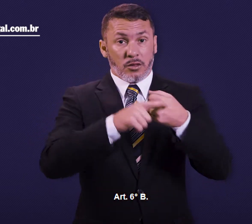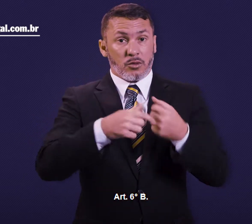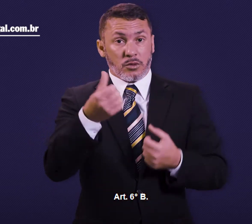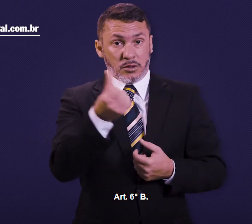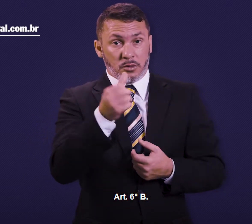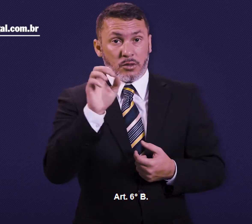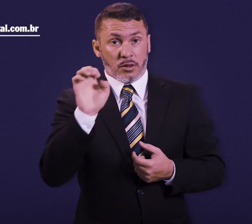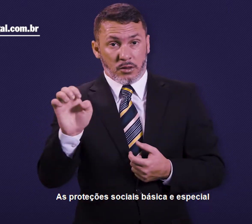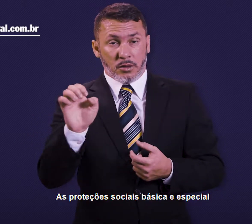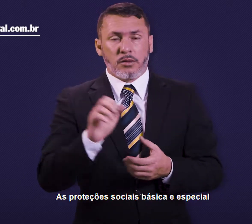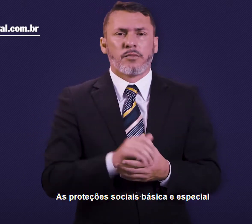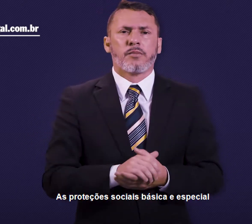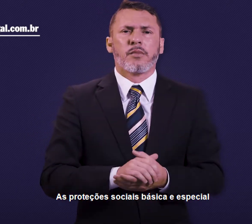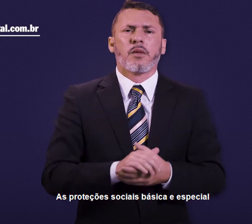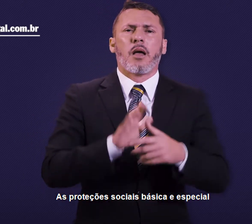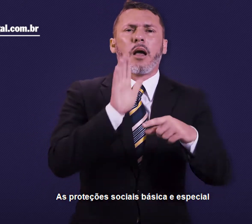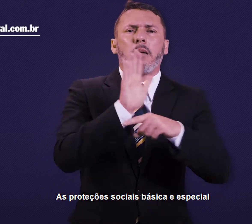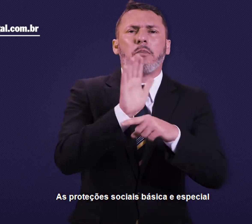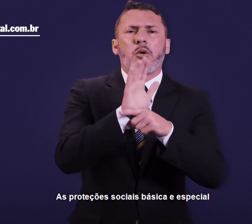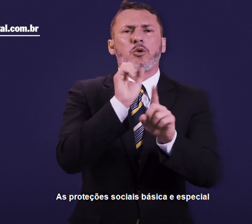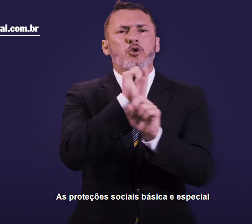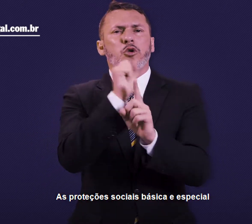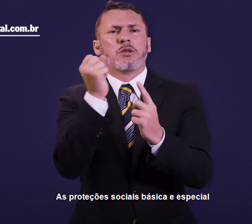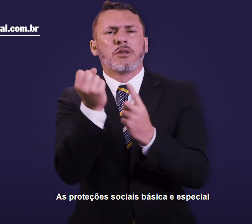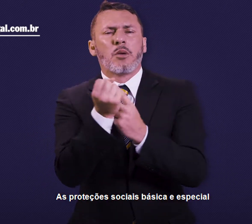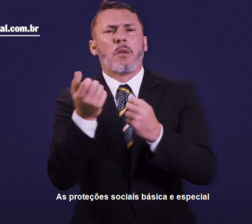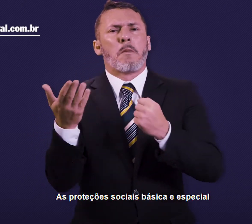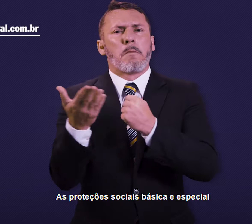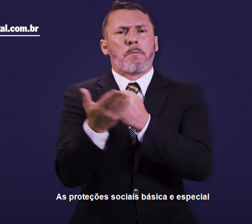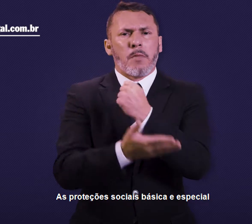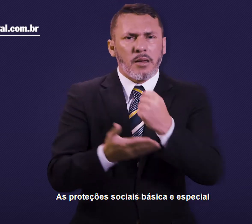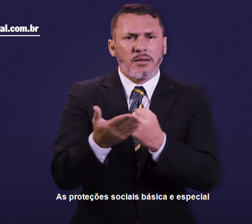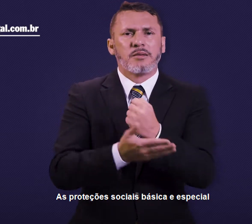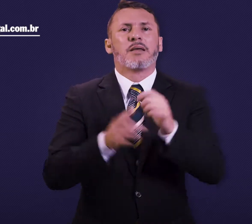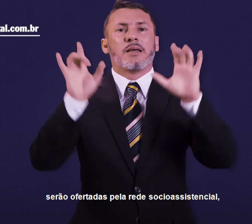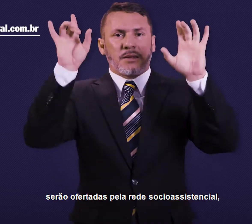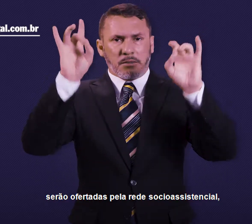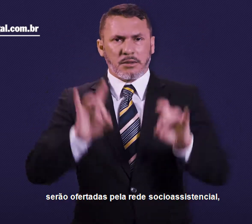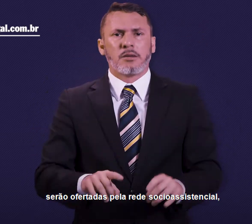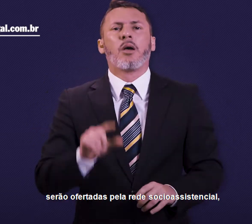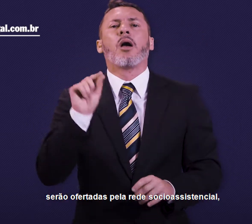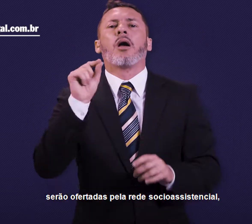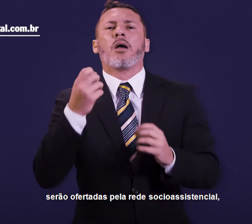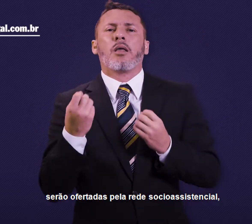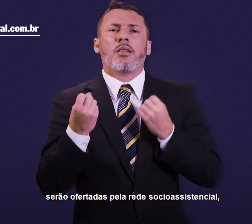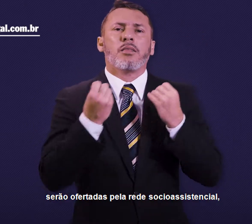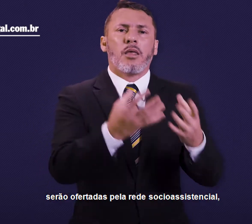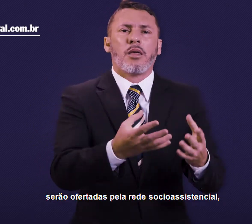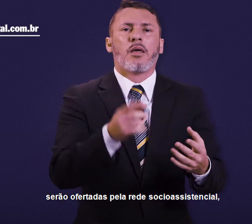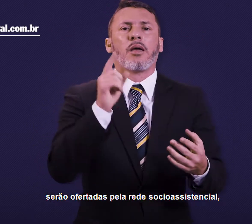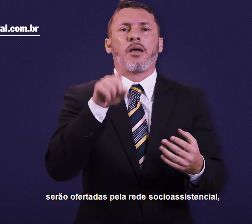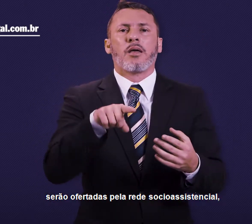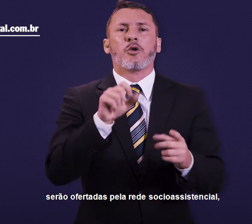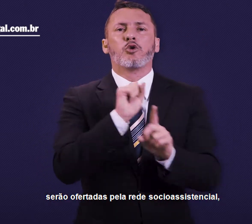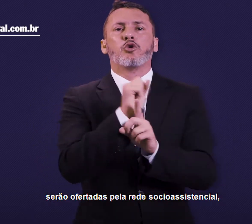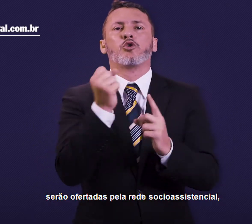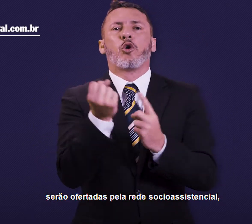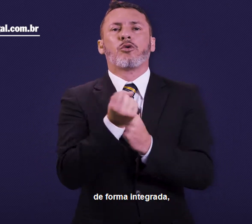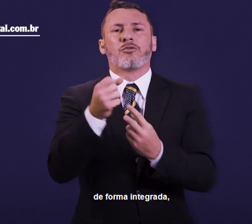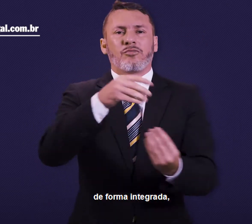6º-B. As proteções sociais básica e especial serão ofertadas pela rede socioassistencial, de